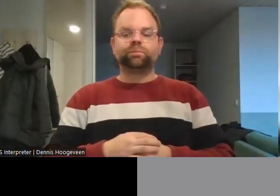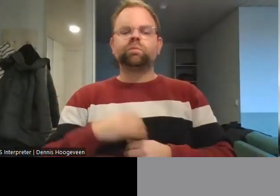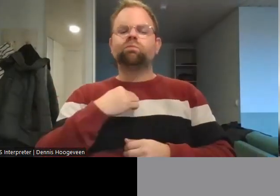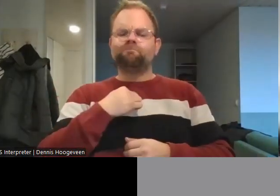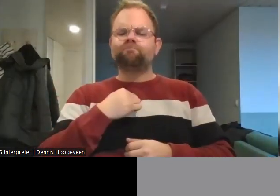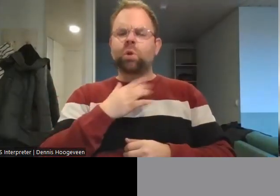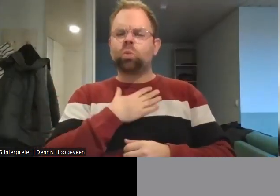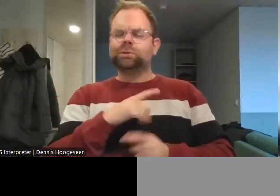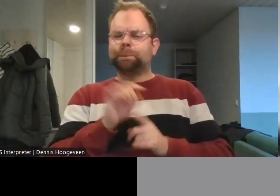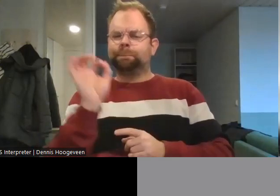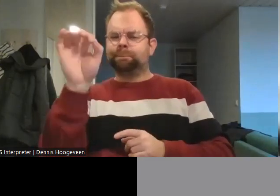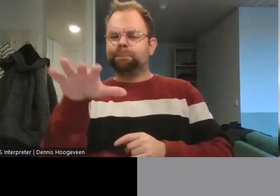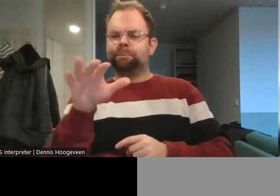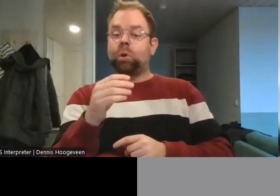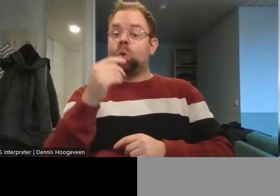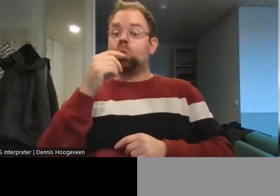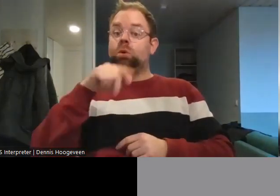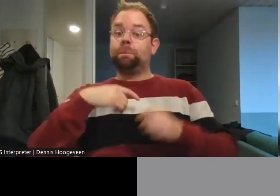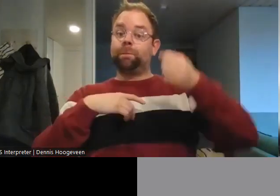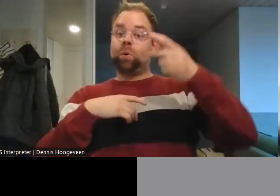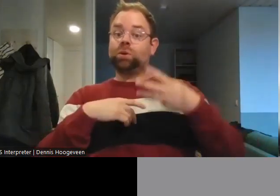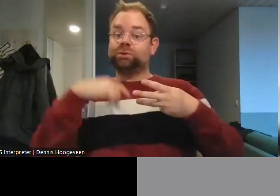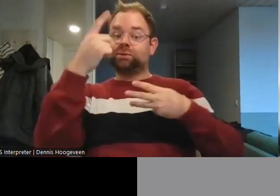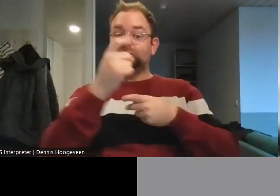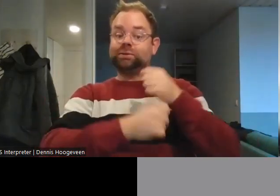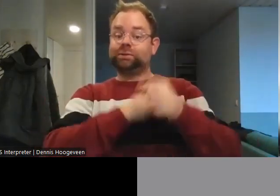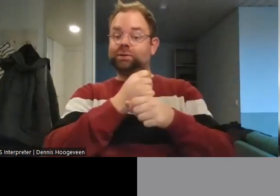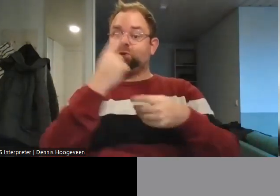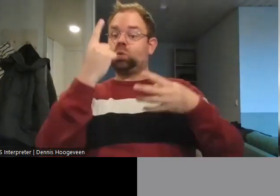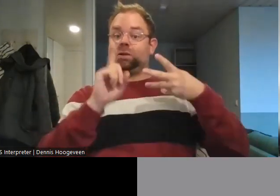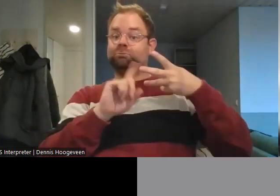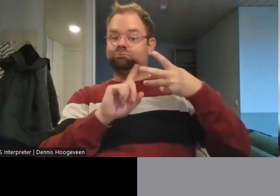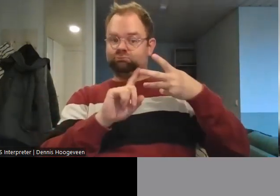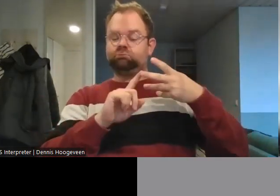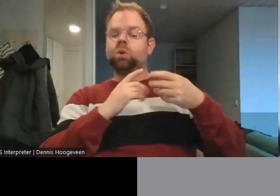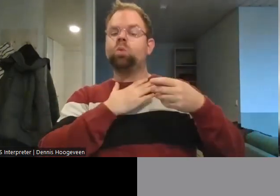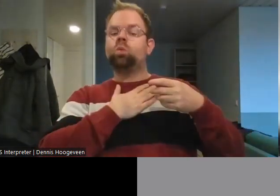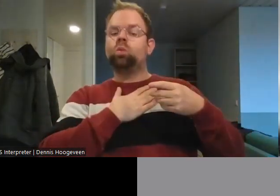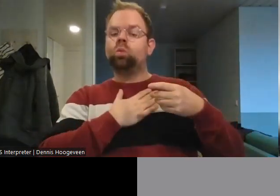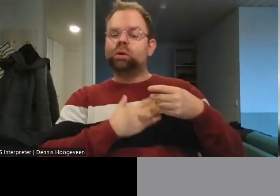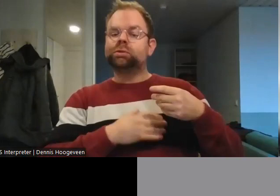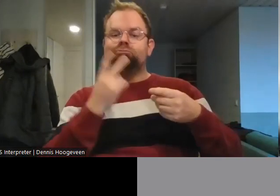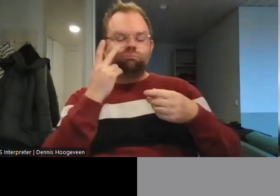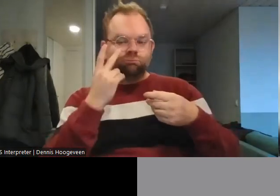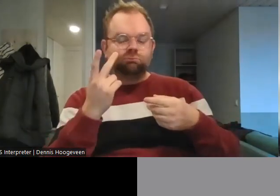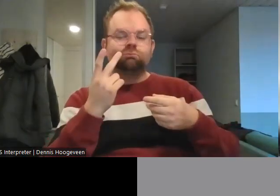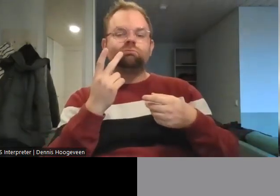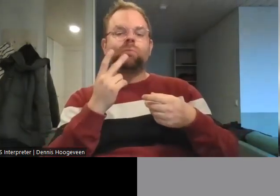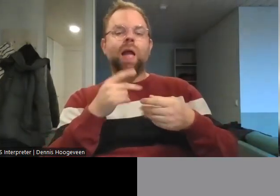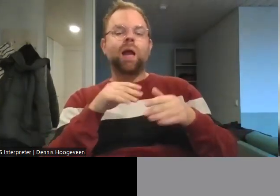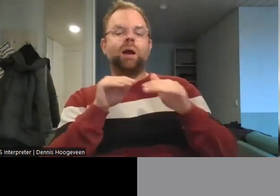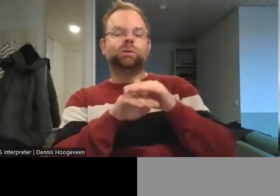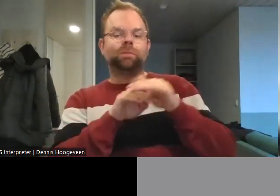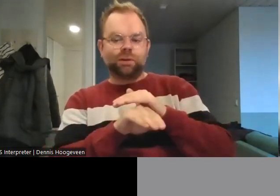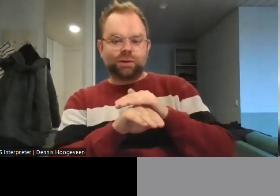de documenter les audits de sécurité et d'accessibilité dans les différents programmes